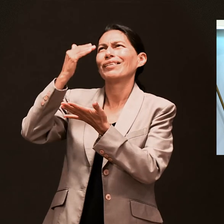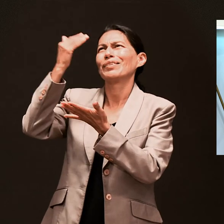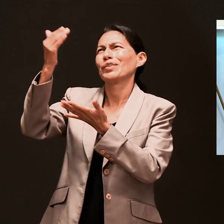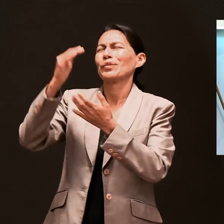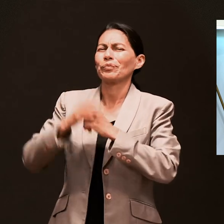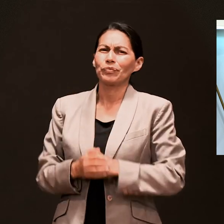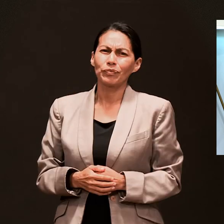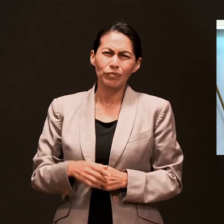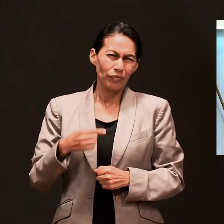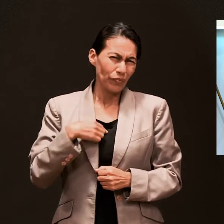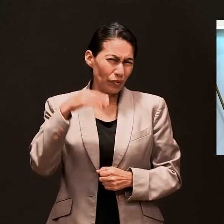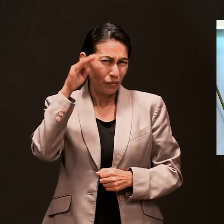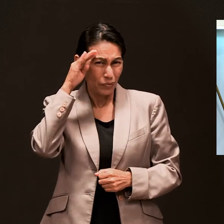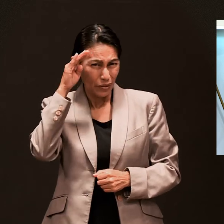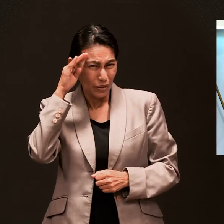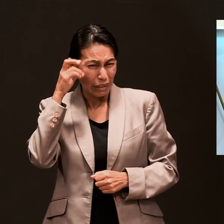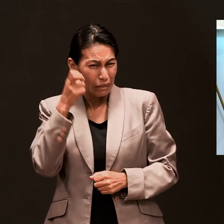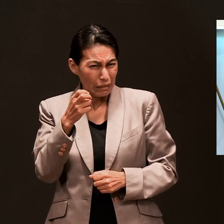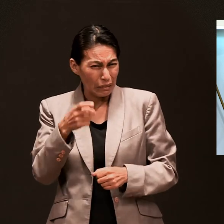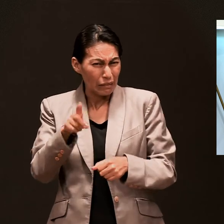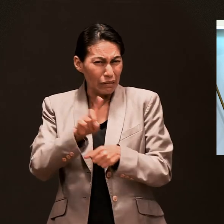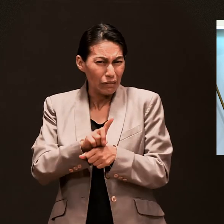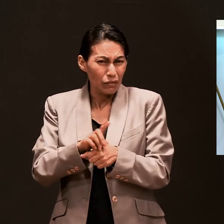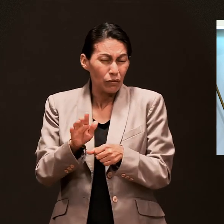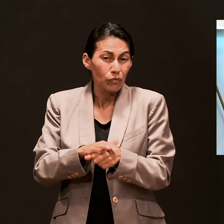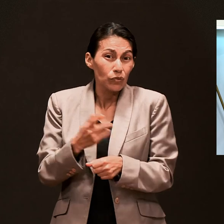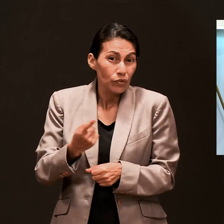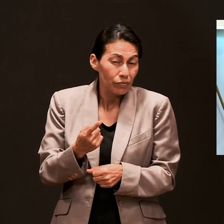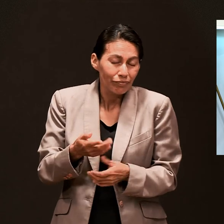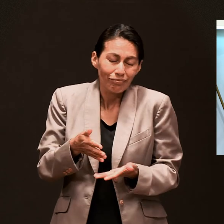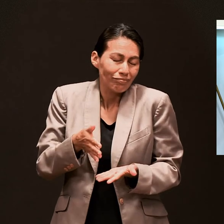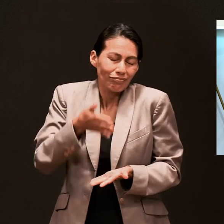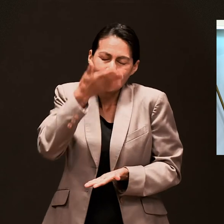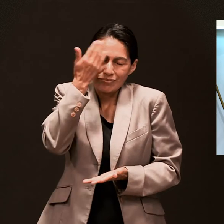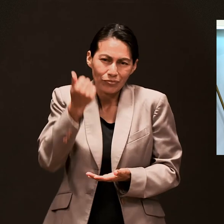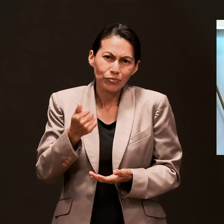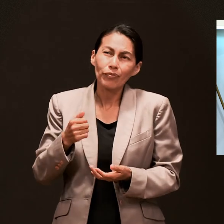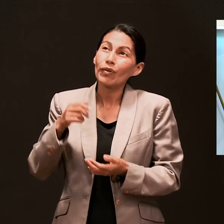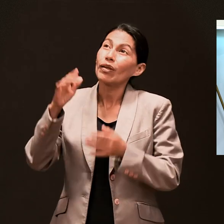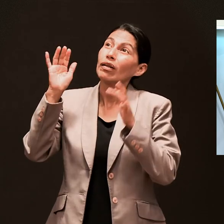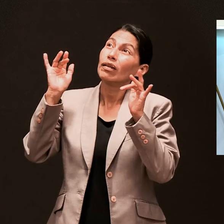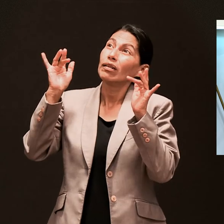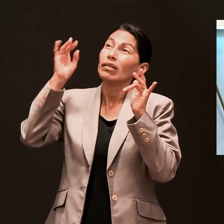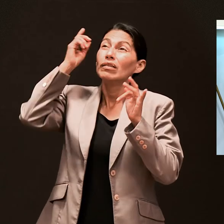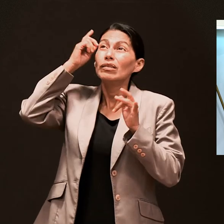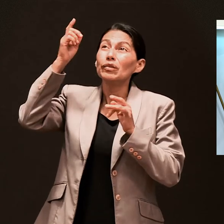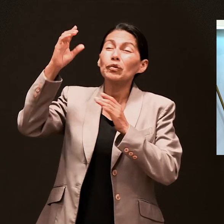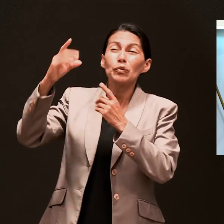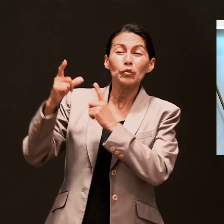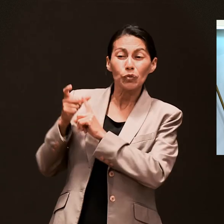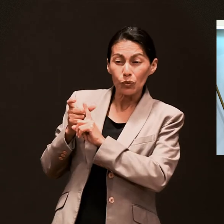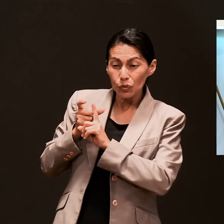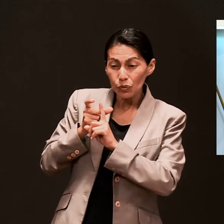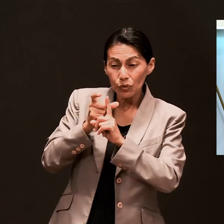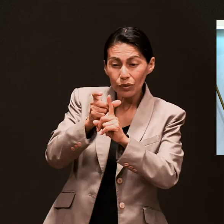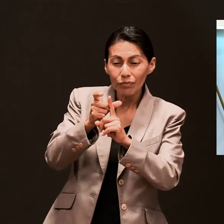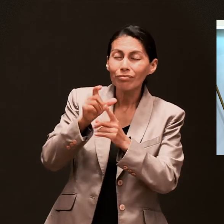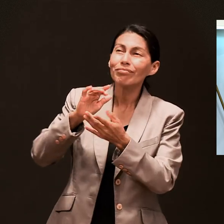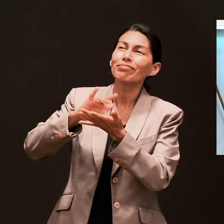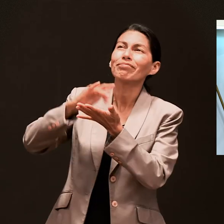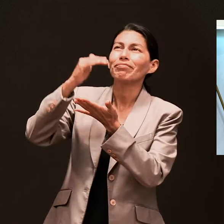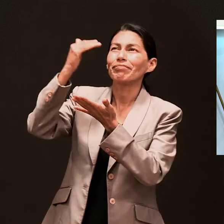sentí tranquilidad Amén pensé Por qué ese día gracias por los ángeles de Dios